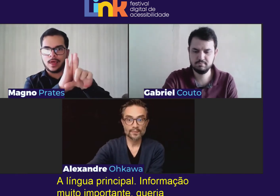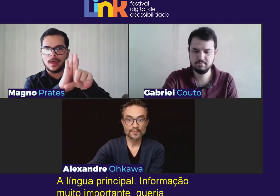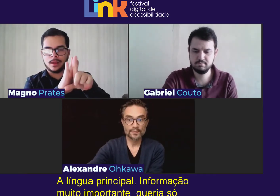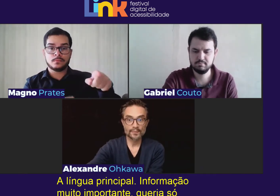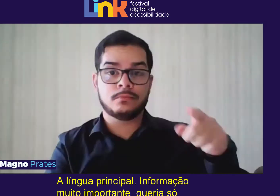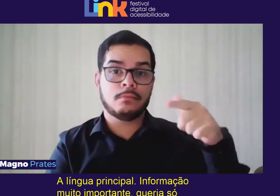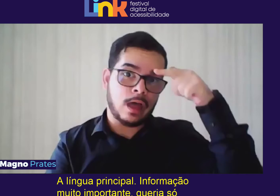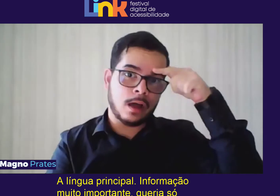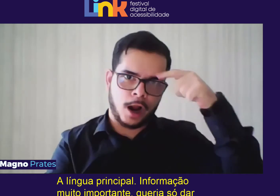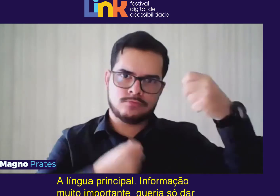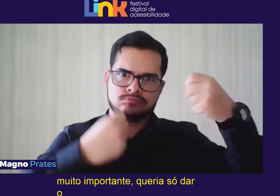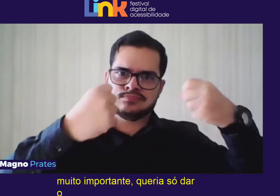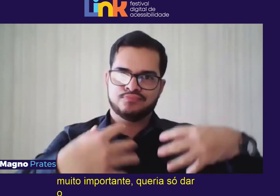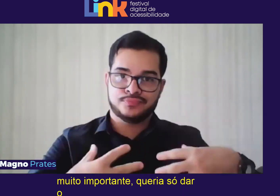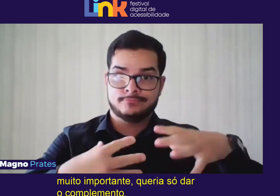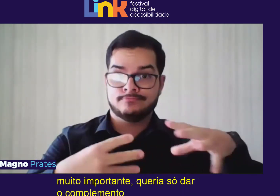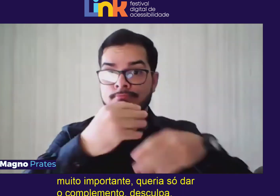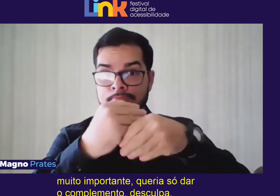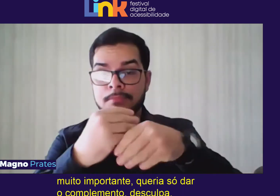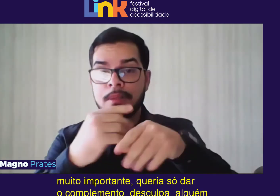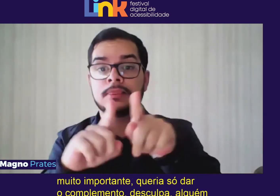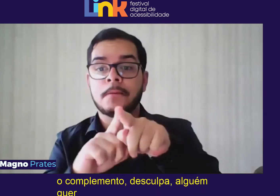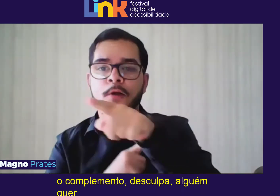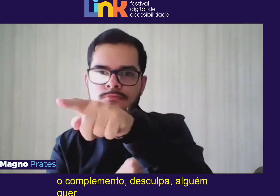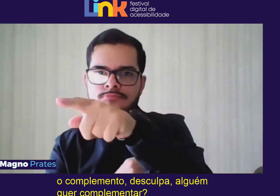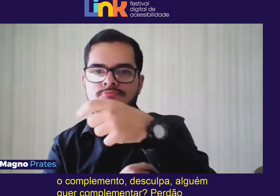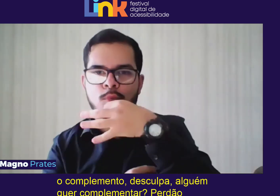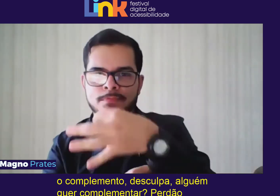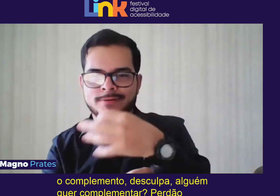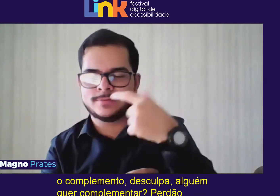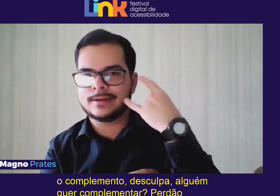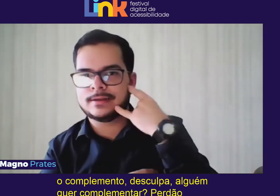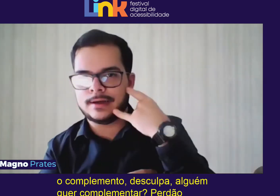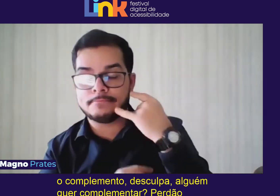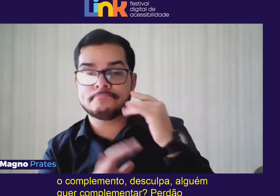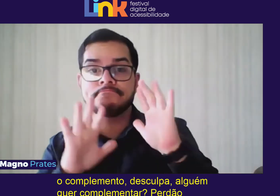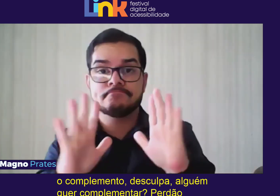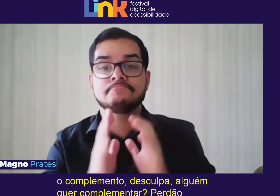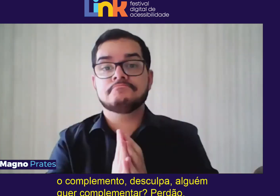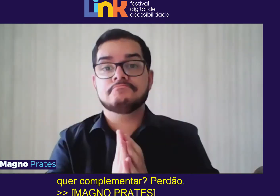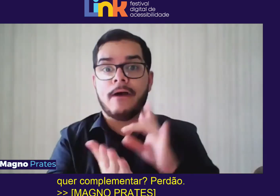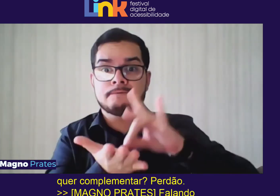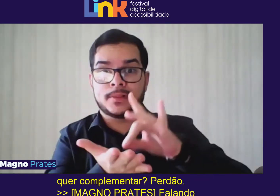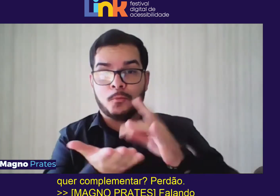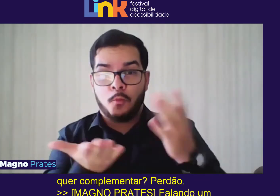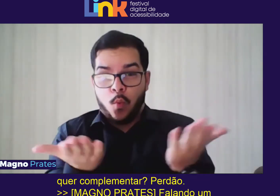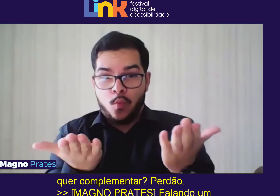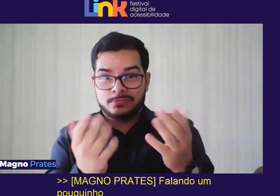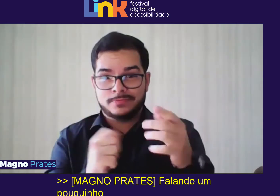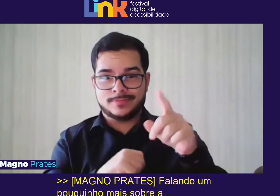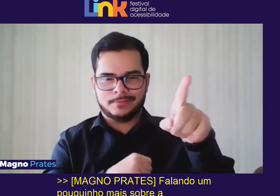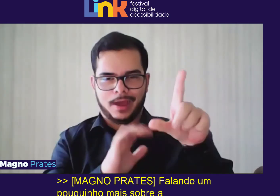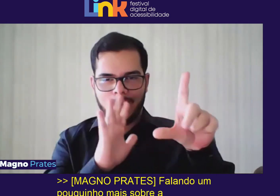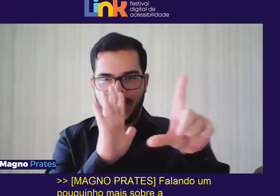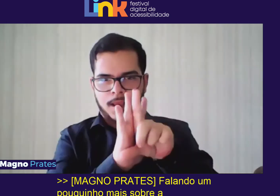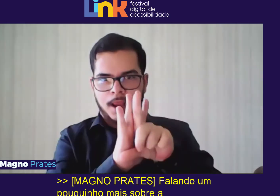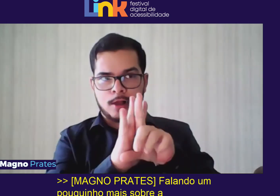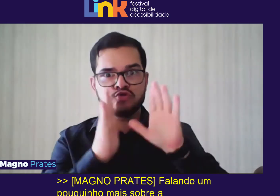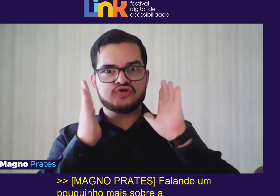Falando um pouquinho mais sobre a LDB, eu acho que o que o Gabriel falou foi bastante importante, mas eu quero só complementar a opinião que o Alexandre deu.